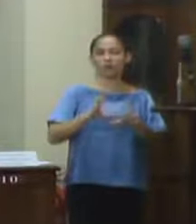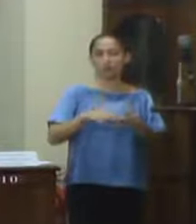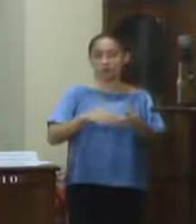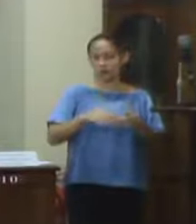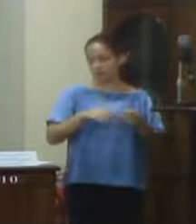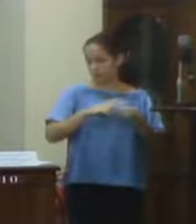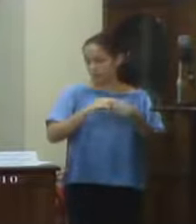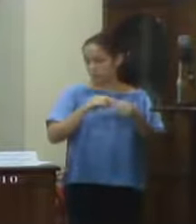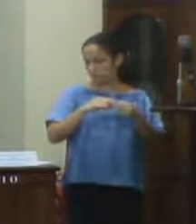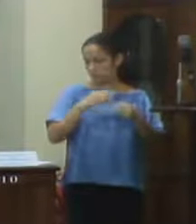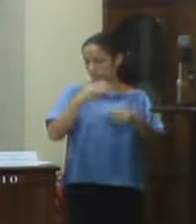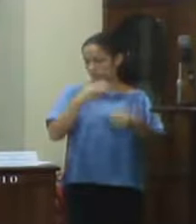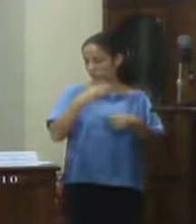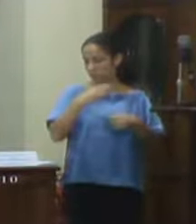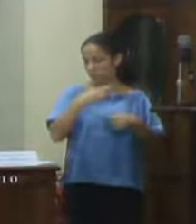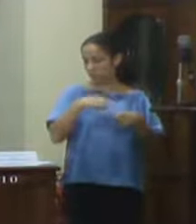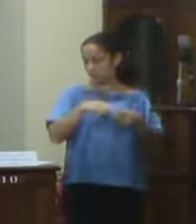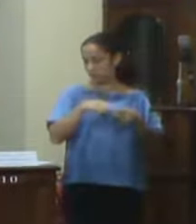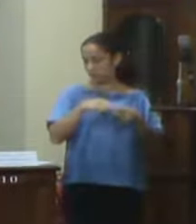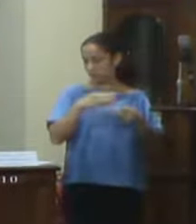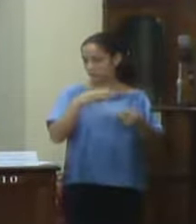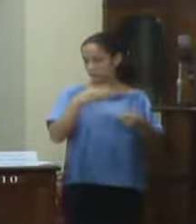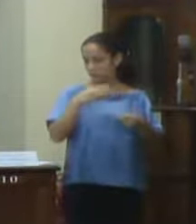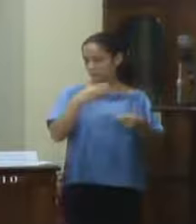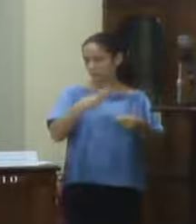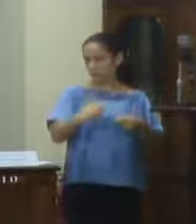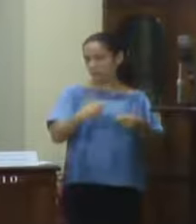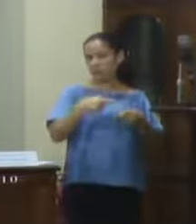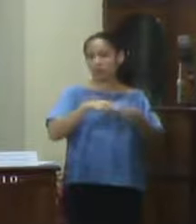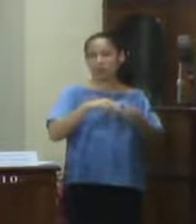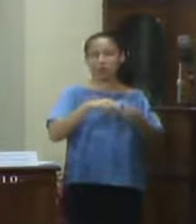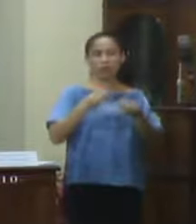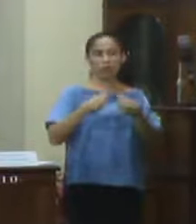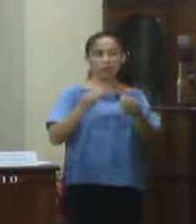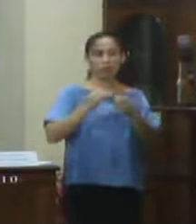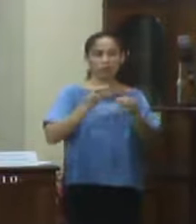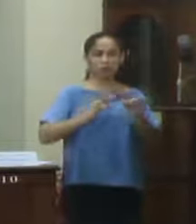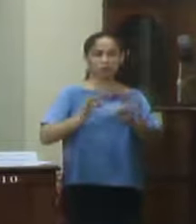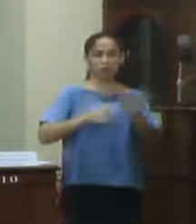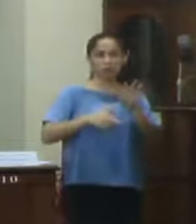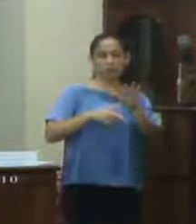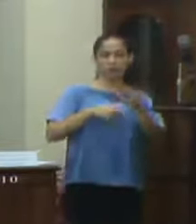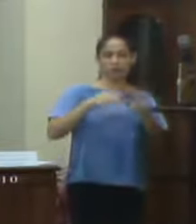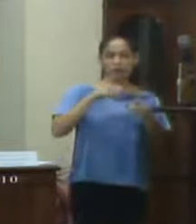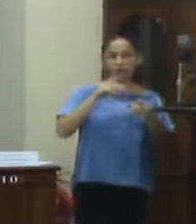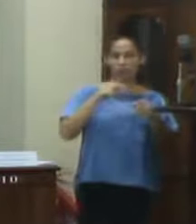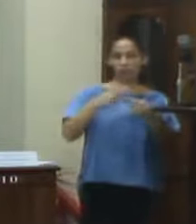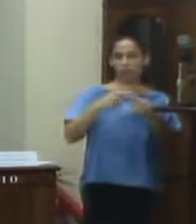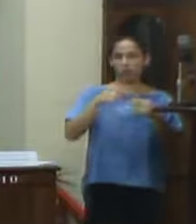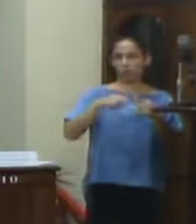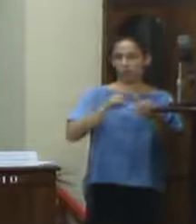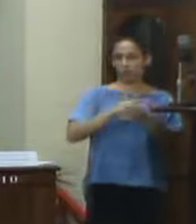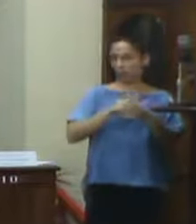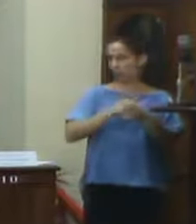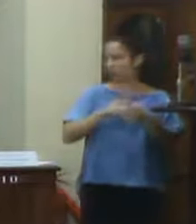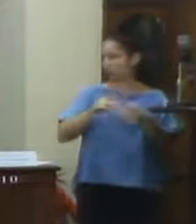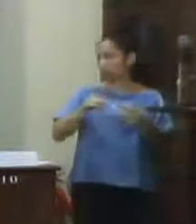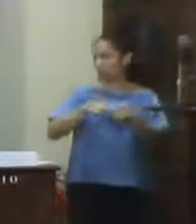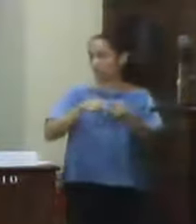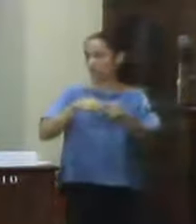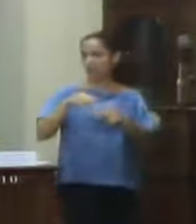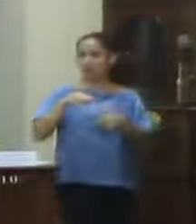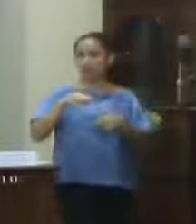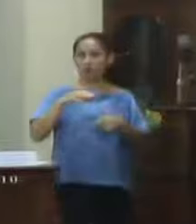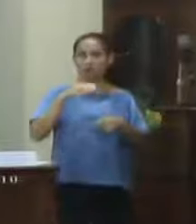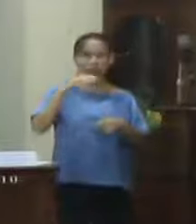cooperação ou convênio de que trata o caput da presente artigo deverá observar o plano de trabalho estabelecido entre o município de Valença e a Irmandade Santa Isabel da